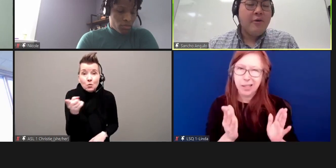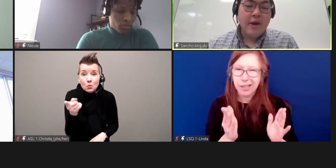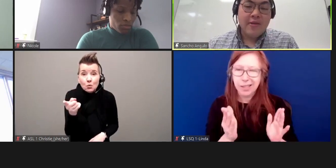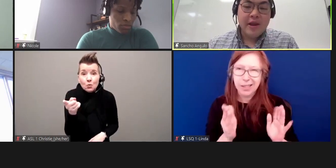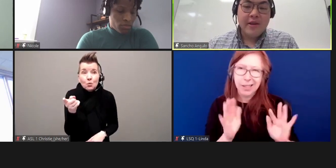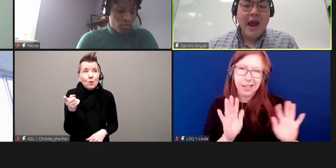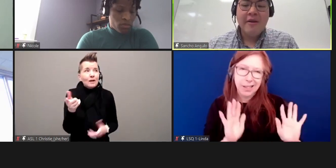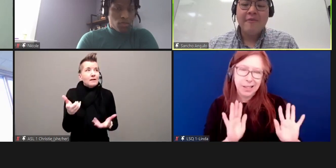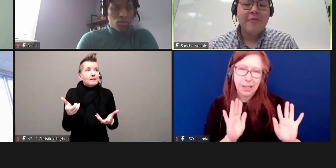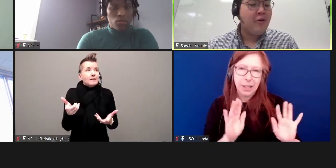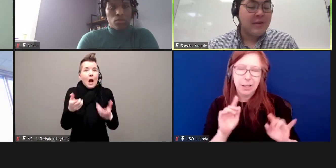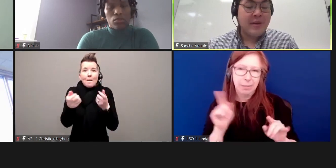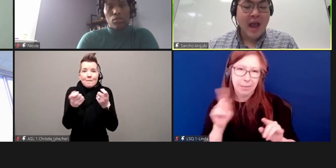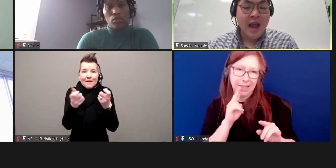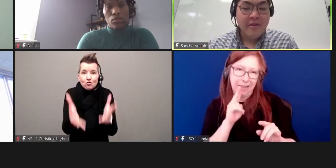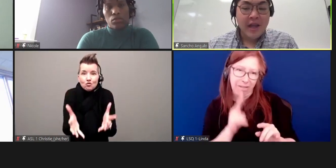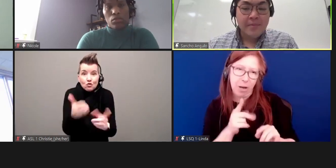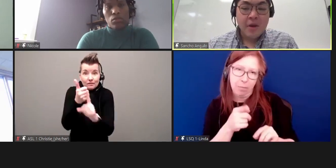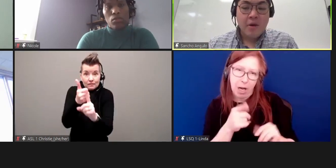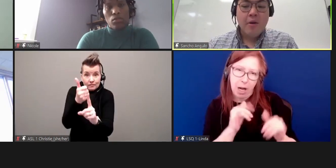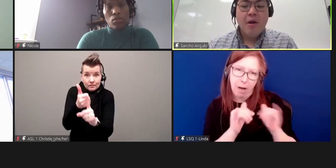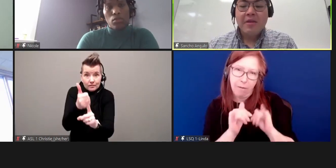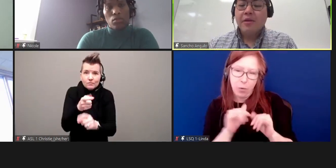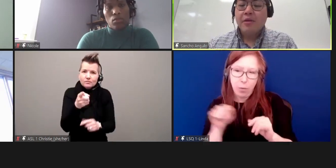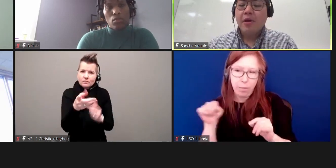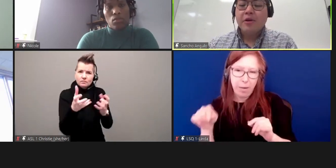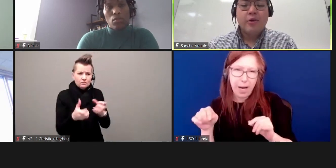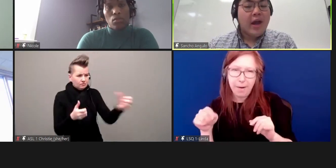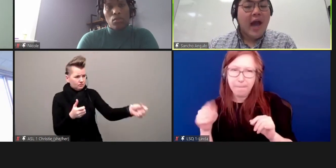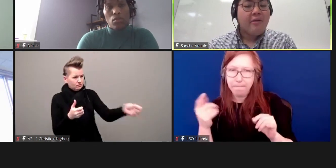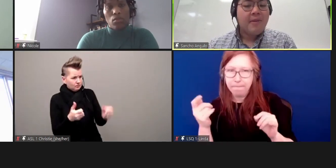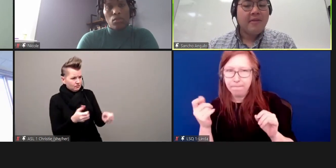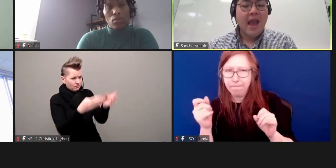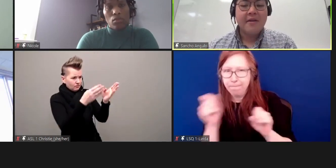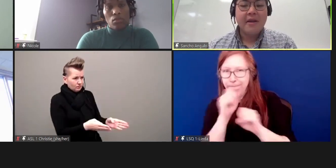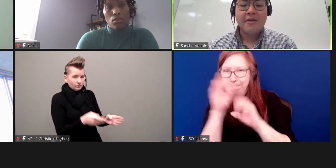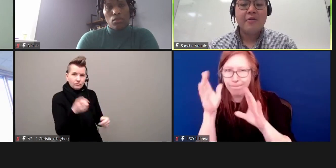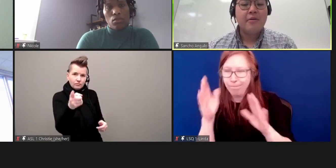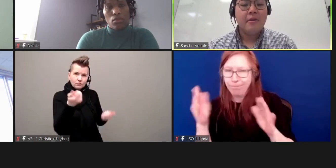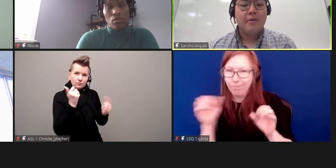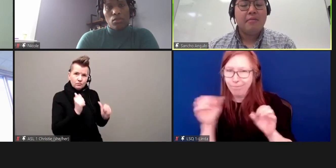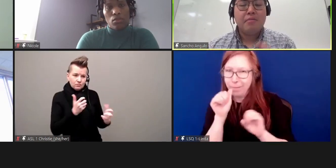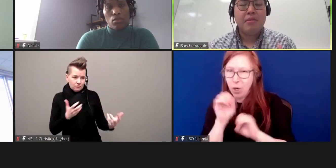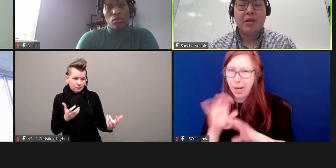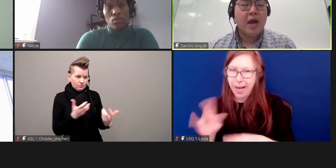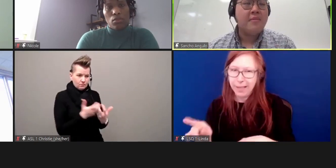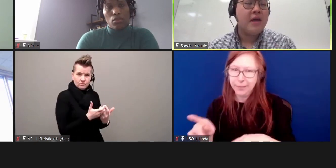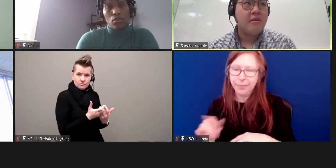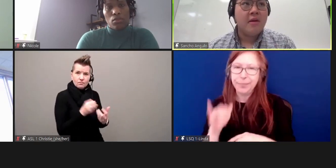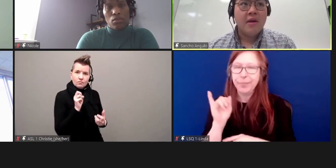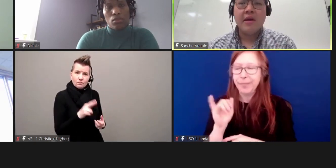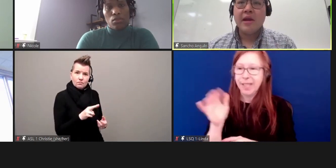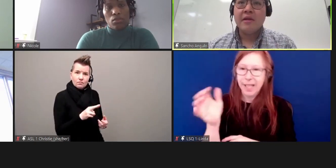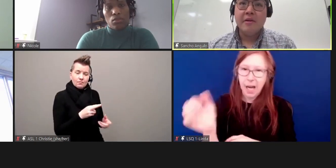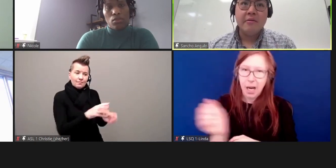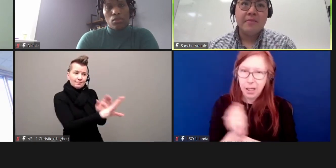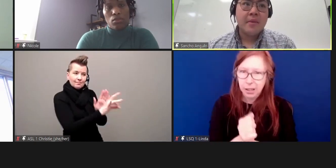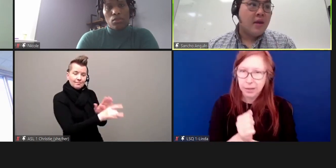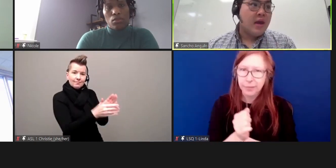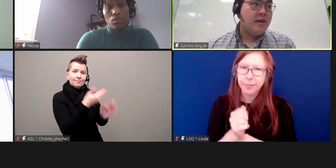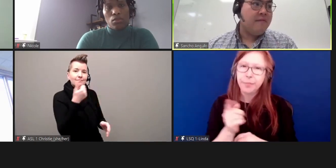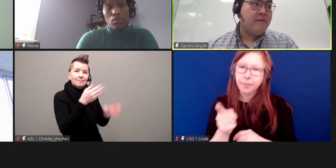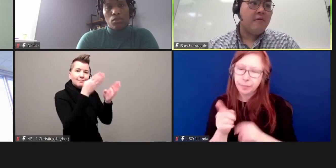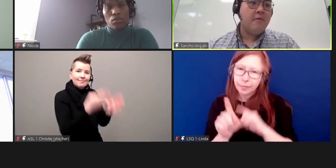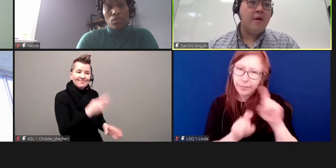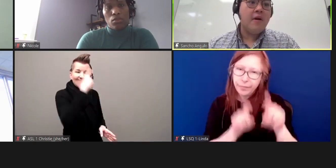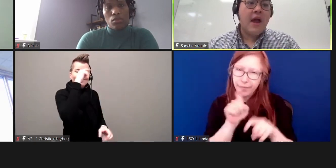ne le comprennent pas. Donc, en embauchant, est-ce que vos questions sont vraiment axées sur